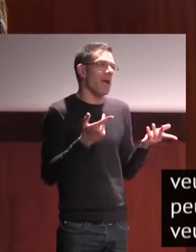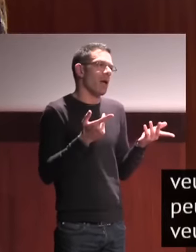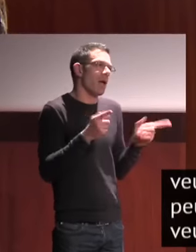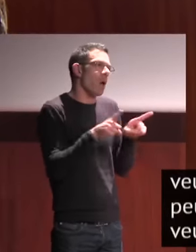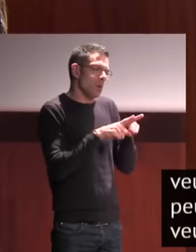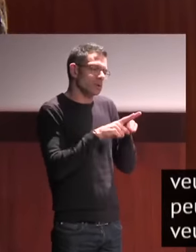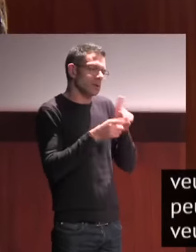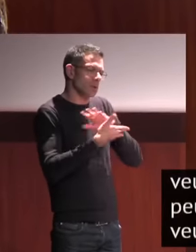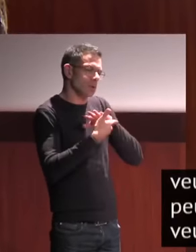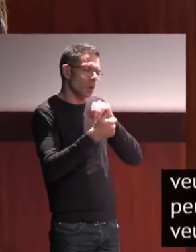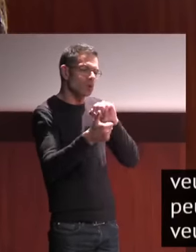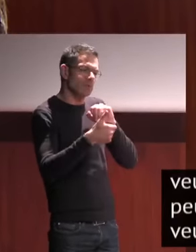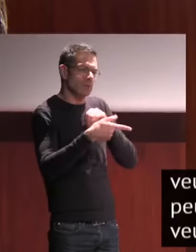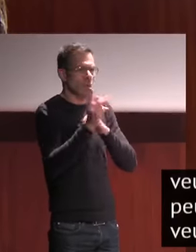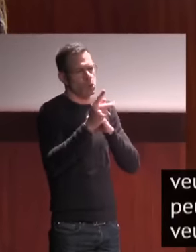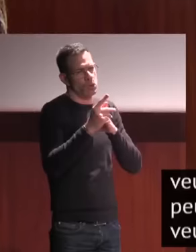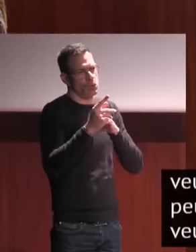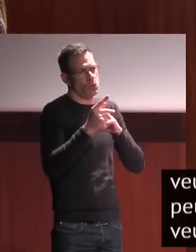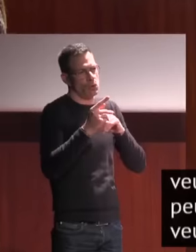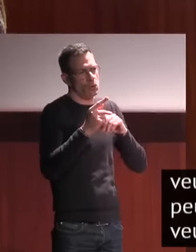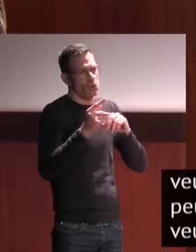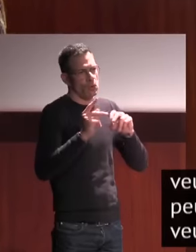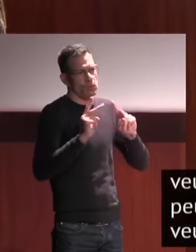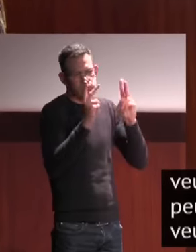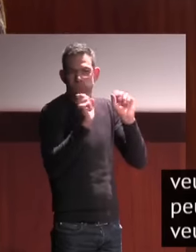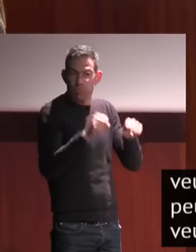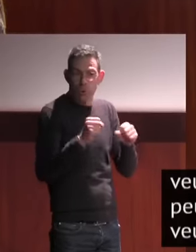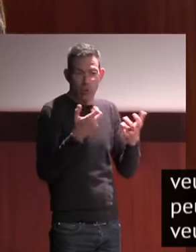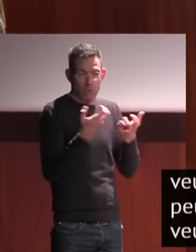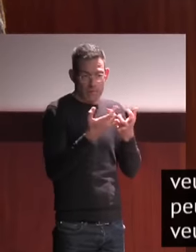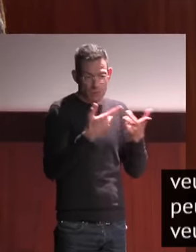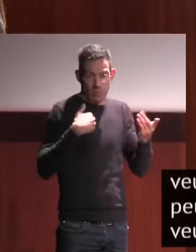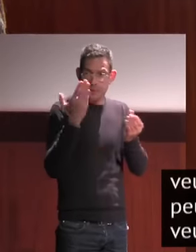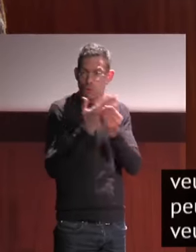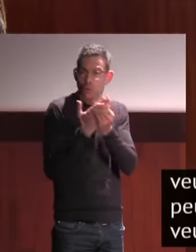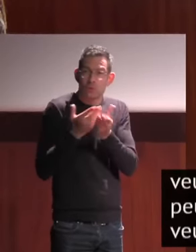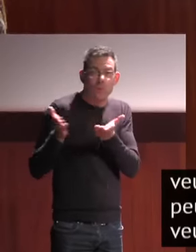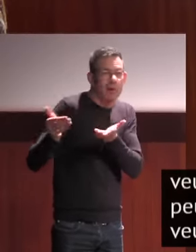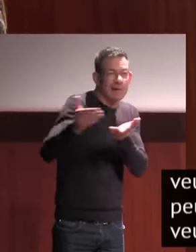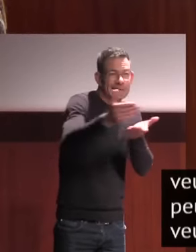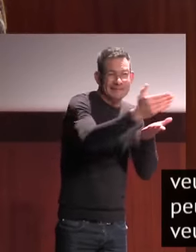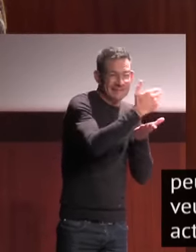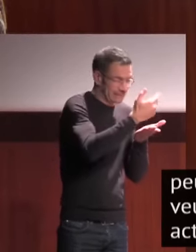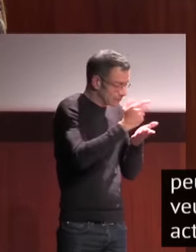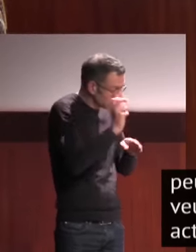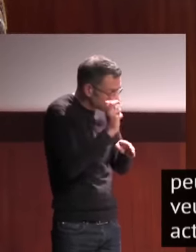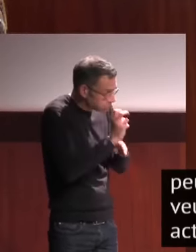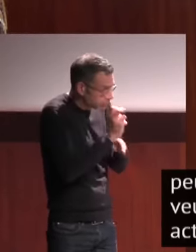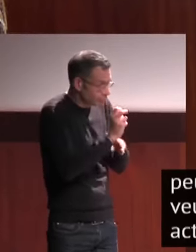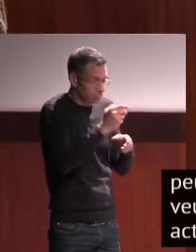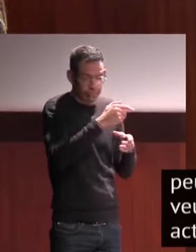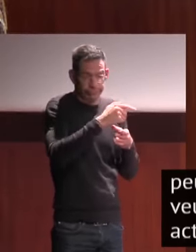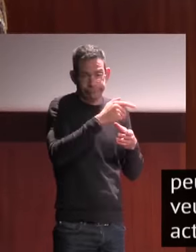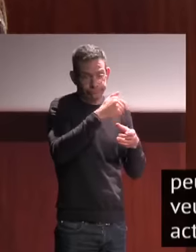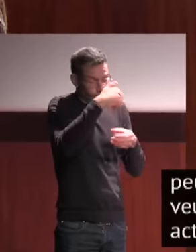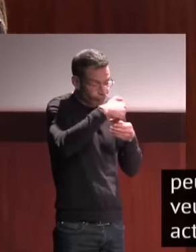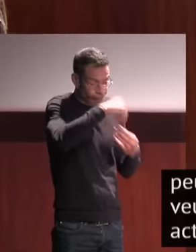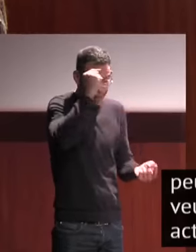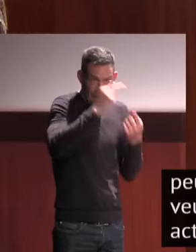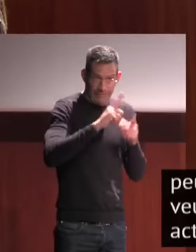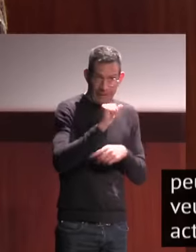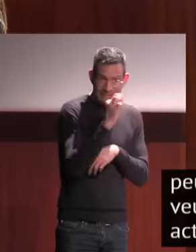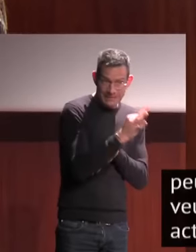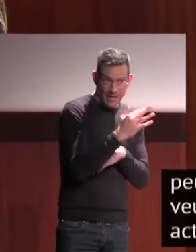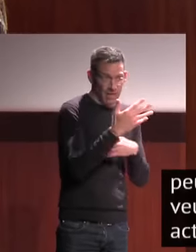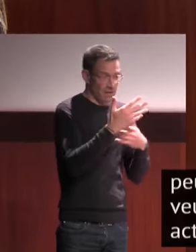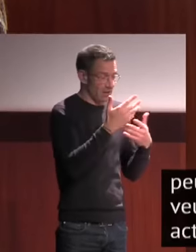activement quand je récupère tous les documents et je conserve tous les documents qui traitent de la LSF, qui contiennent